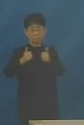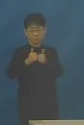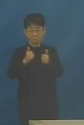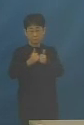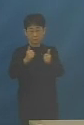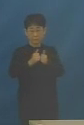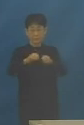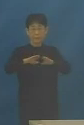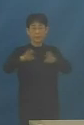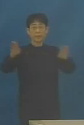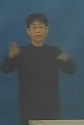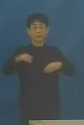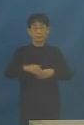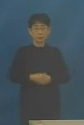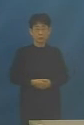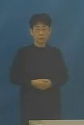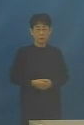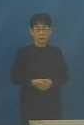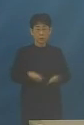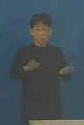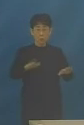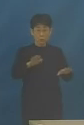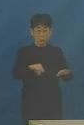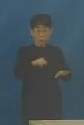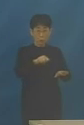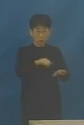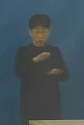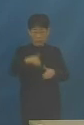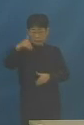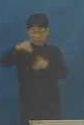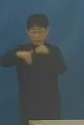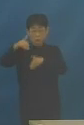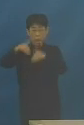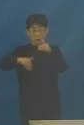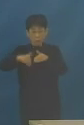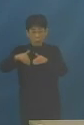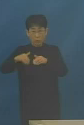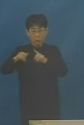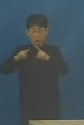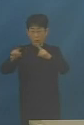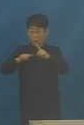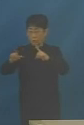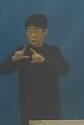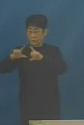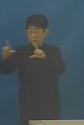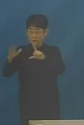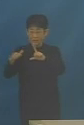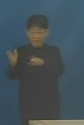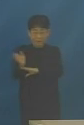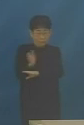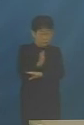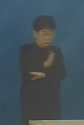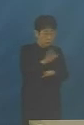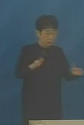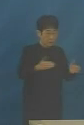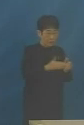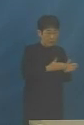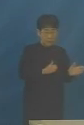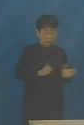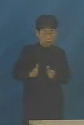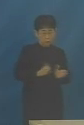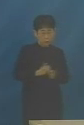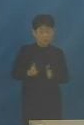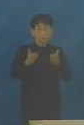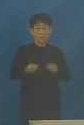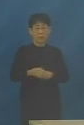どもはこの選挙の最中からそれに向けて準備を進めてまいりました急遽ではありますけども